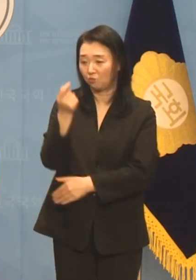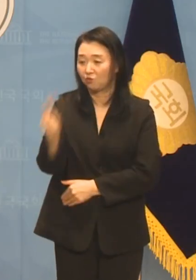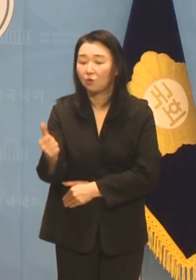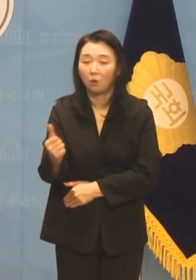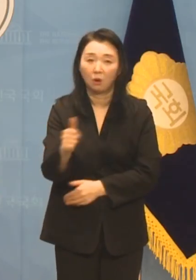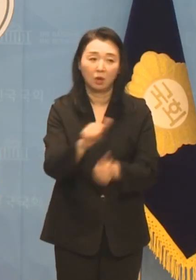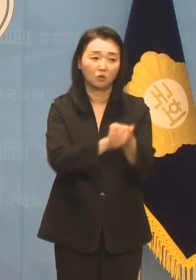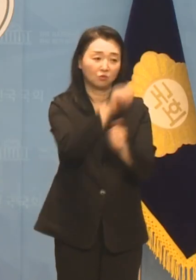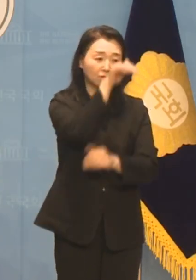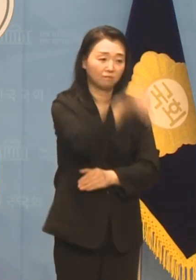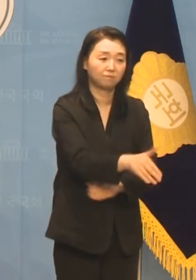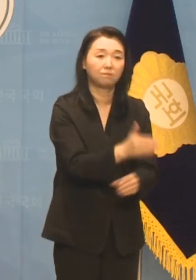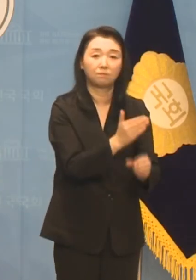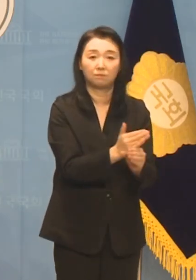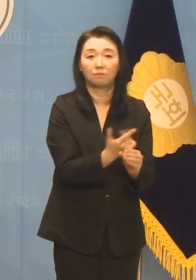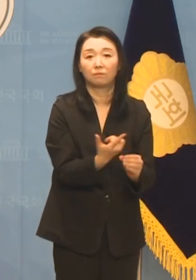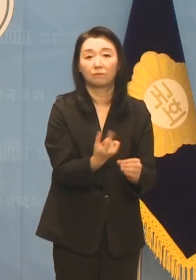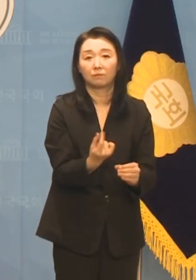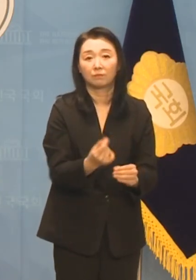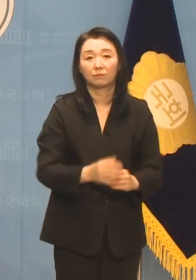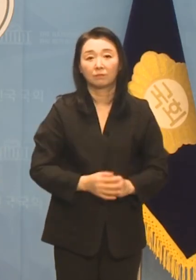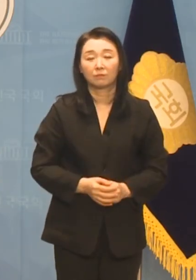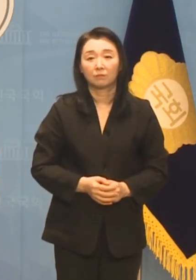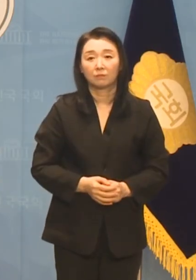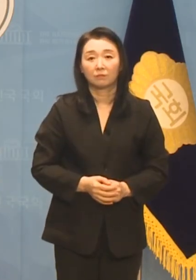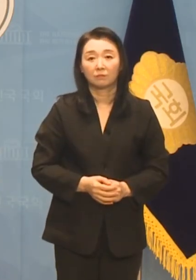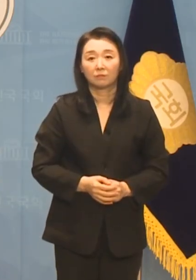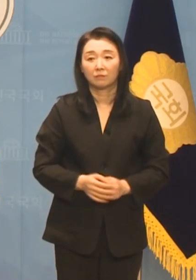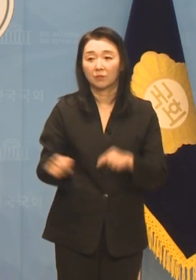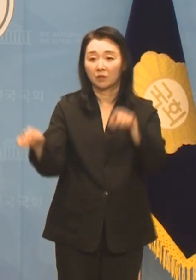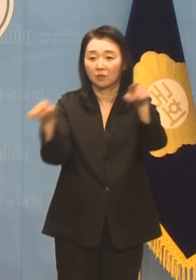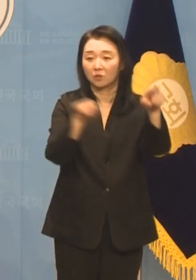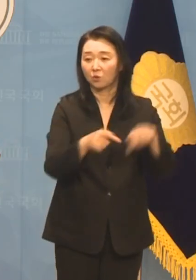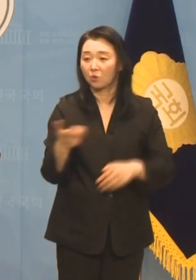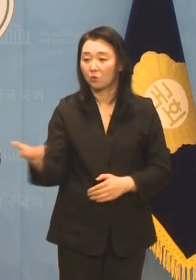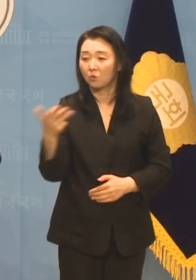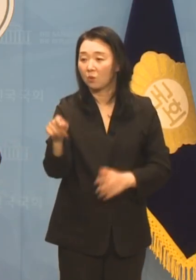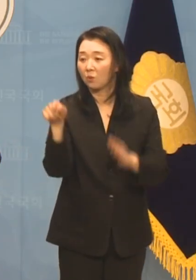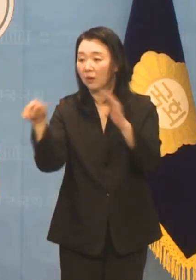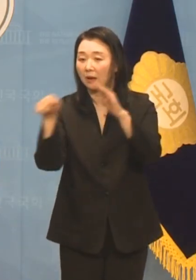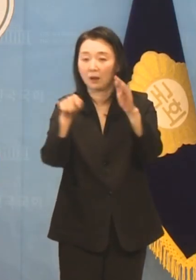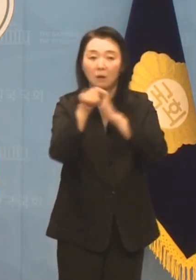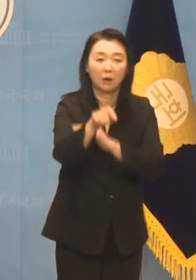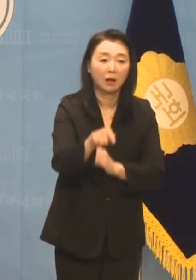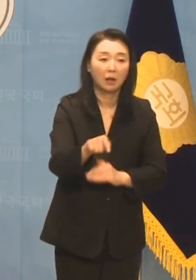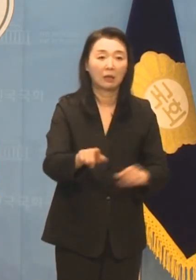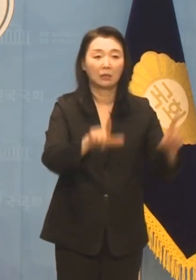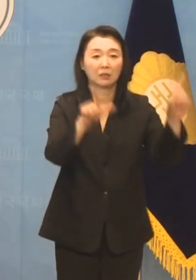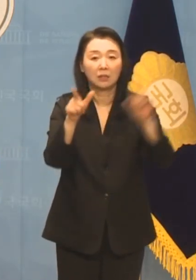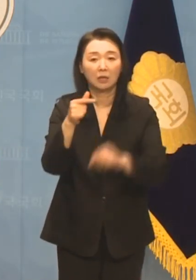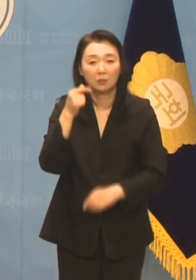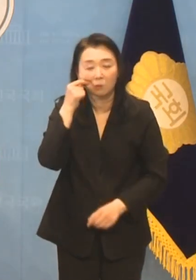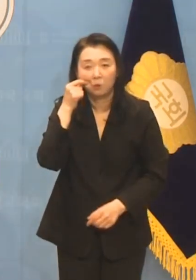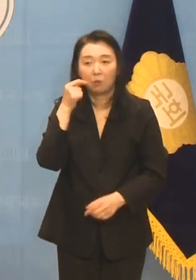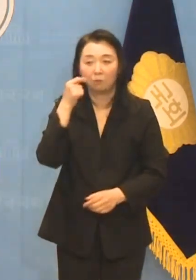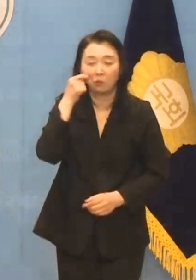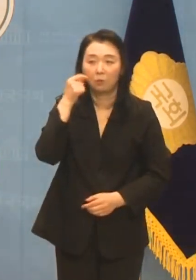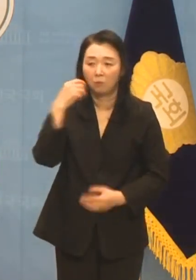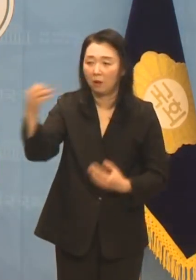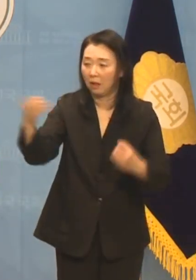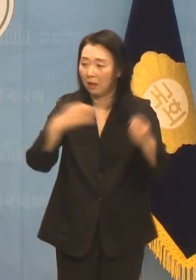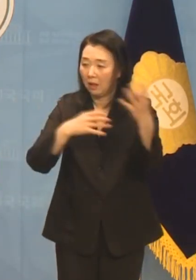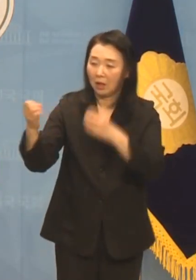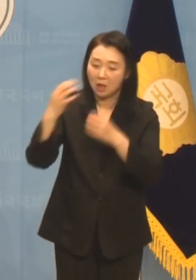주가는 폭락하고 있습니다. 전국 어딜 가나 못 살겠다는 신음소리가